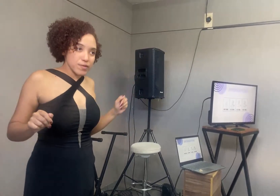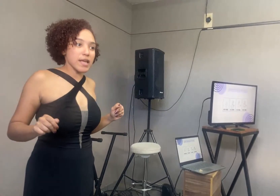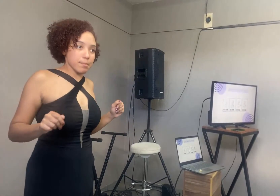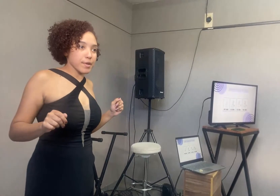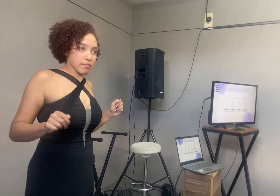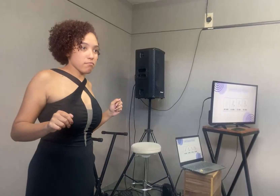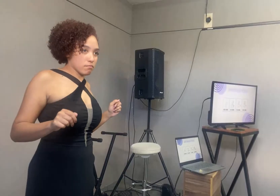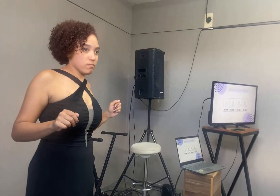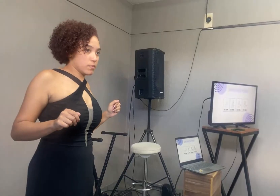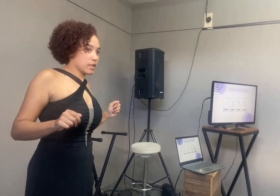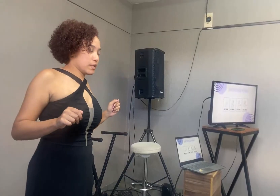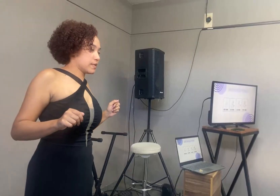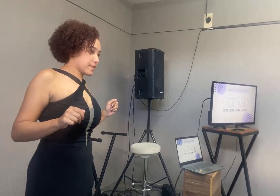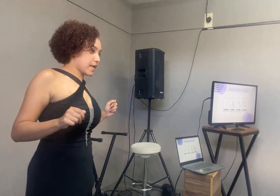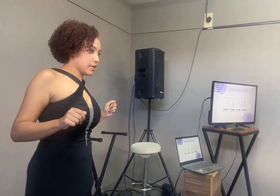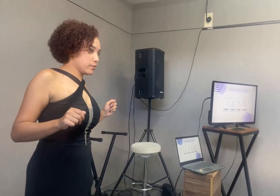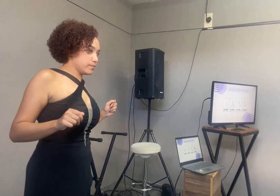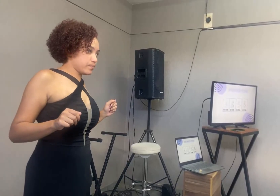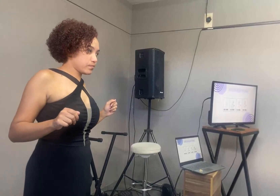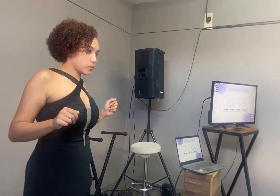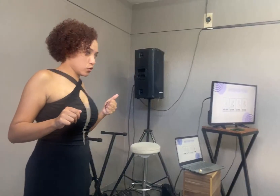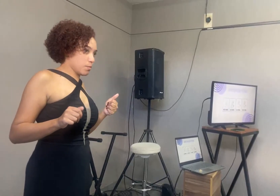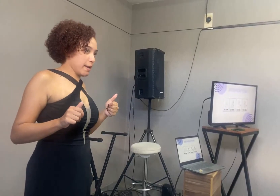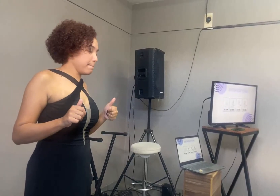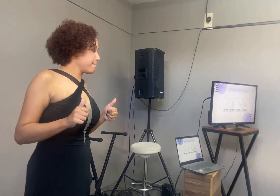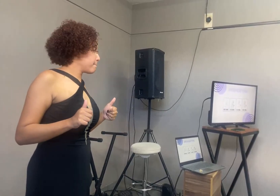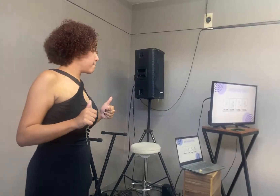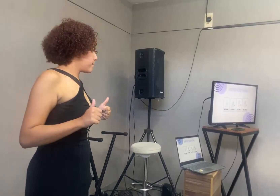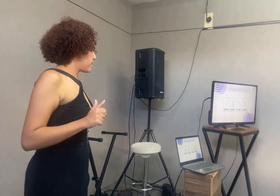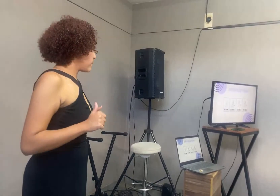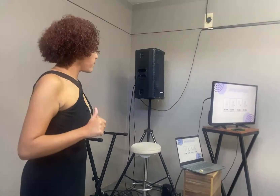sempre. Certo? Tudo bem?